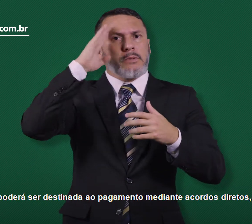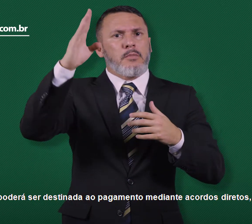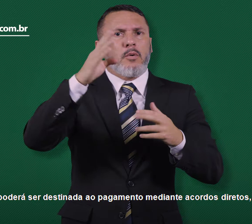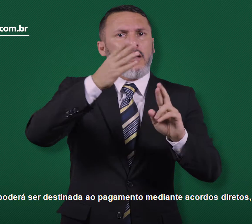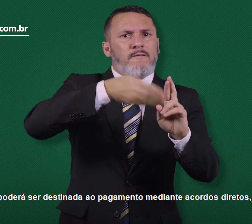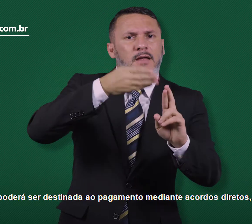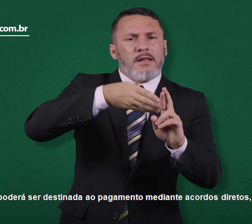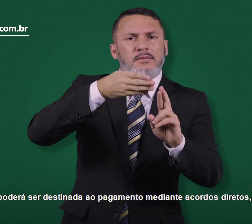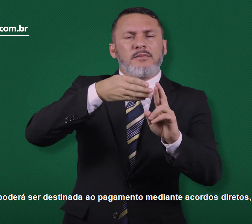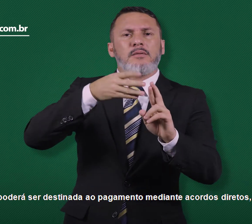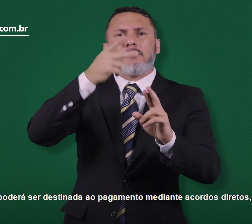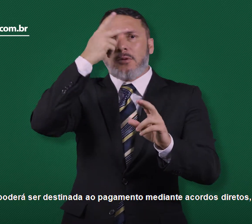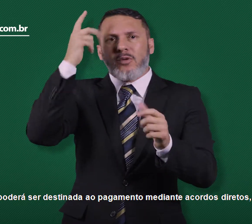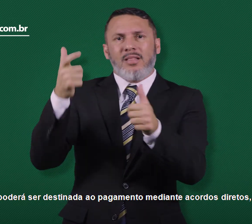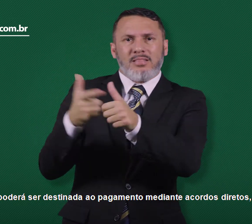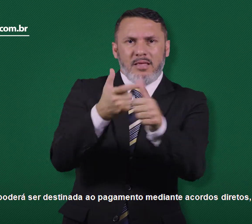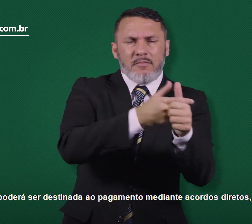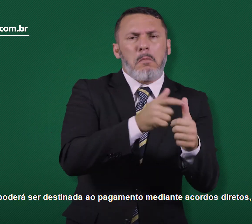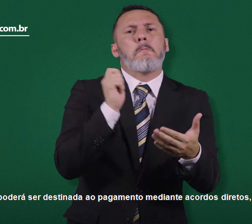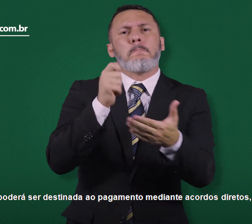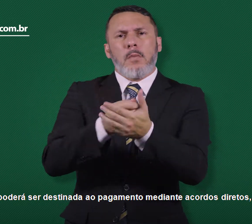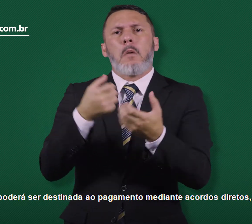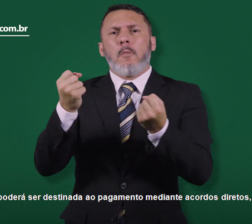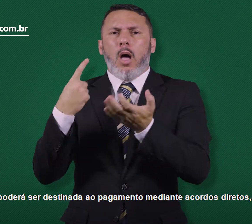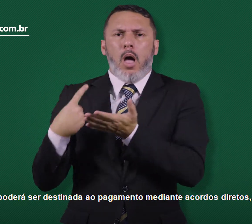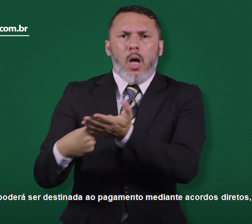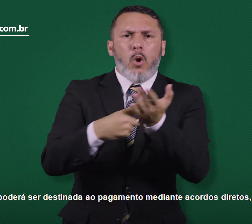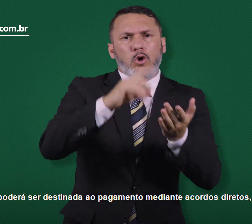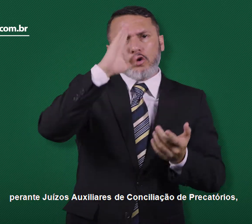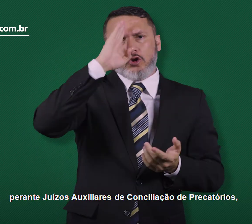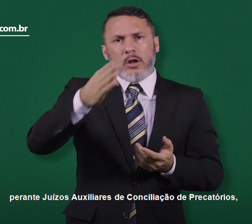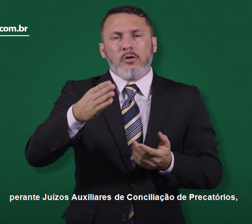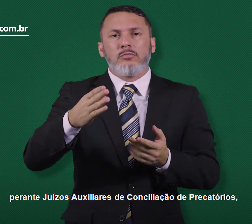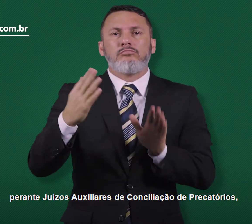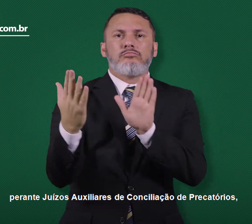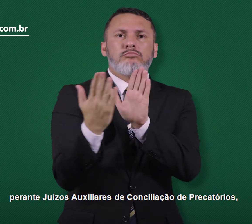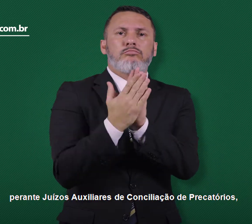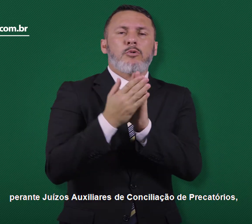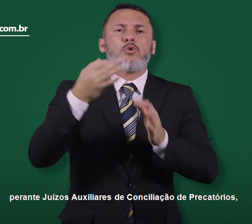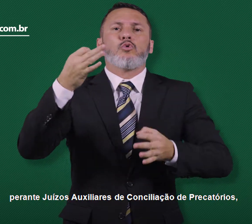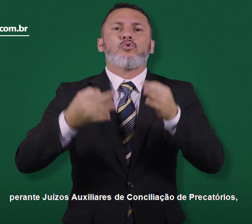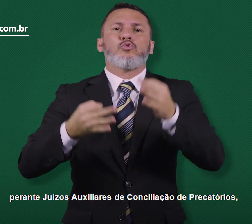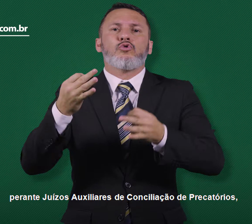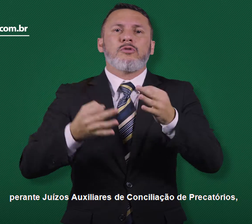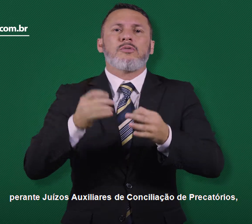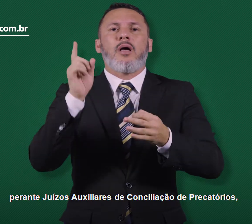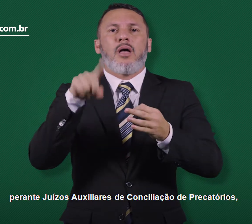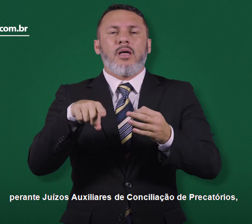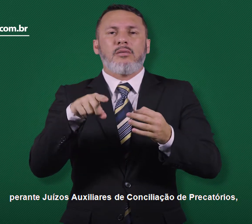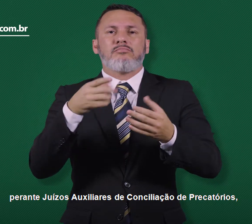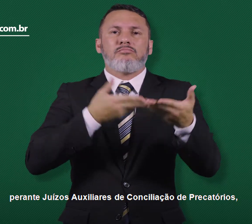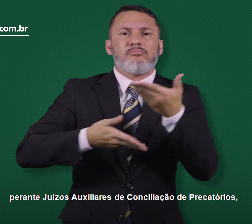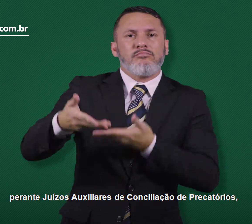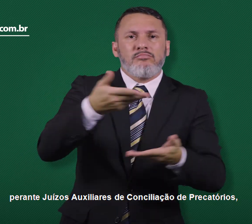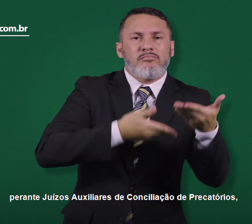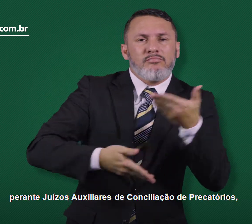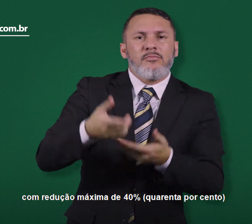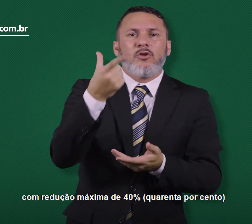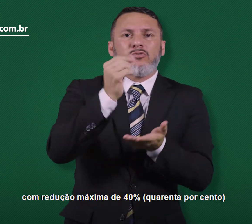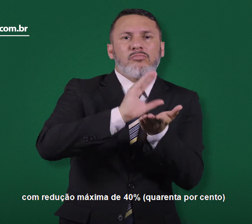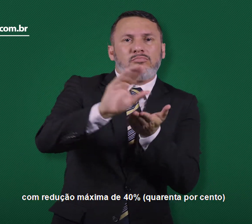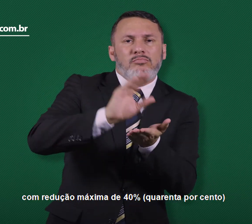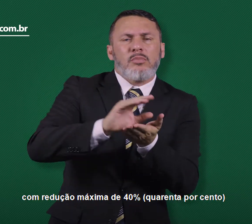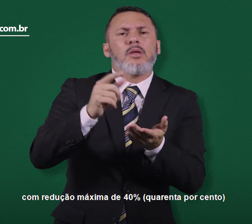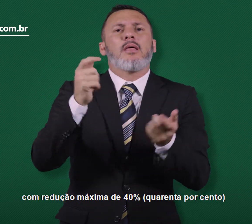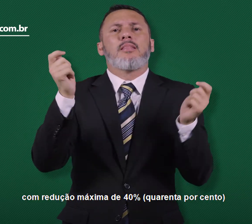credores, poderá ser destinada ao pagamento mediante acordos diretos, perante juízos auxiliares de conciliação de precatórios,